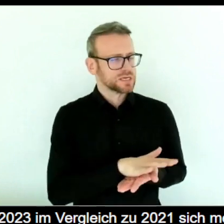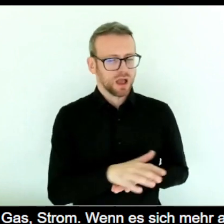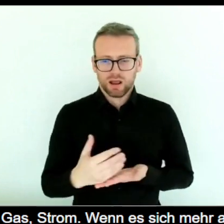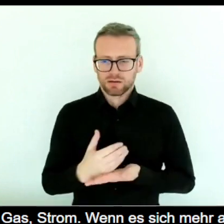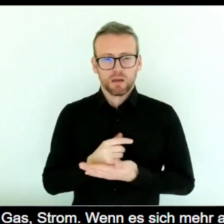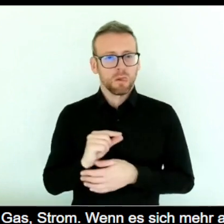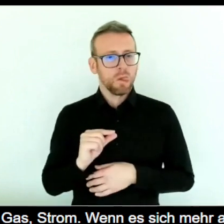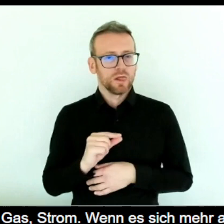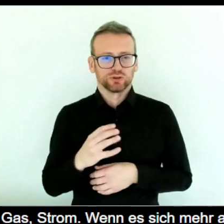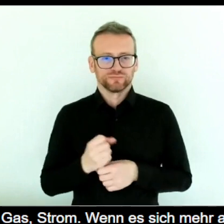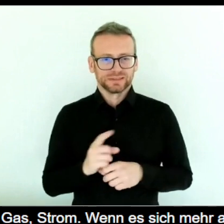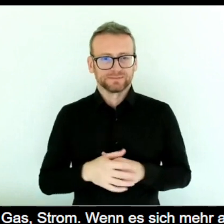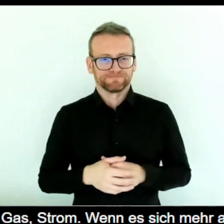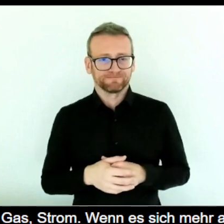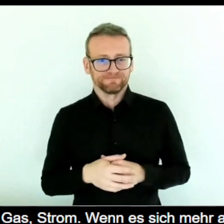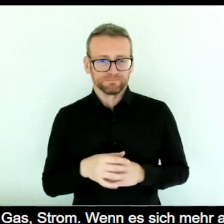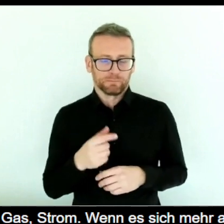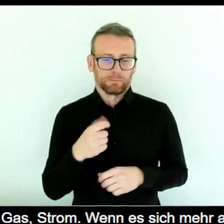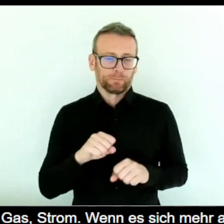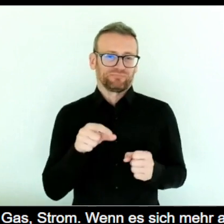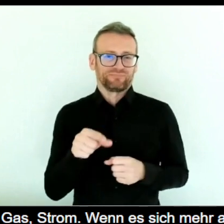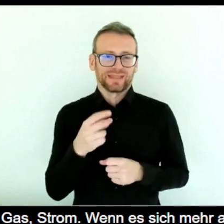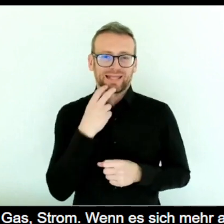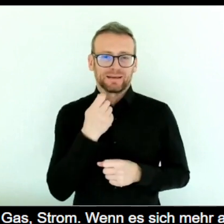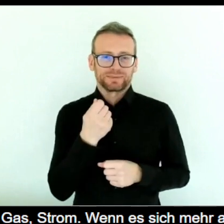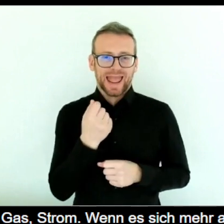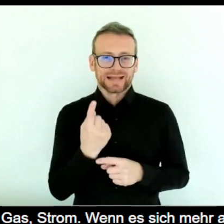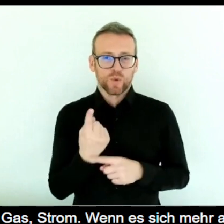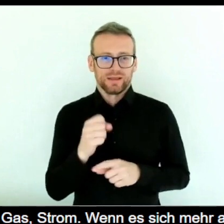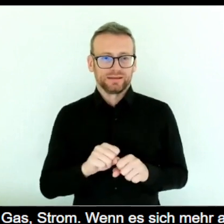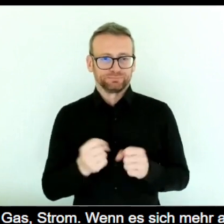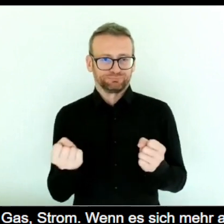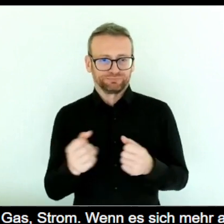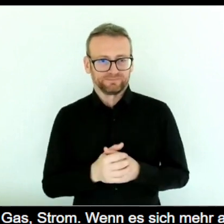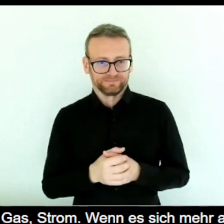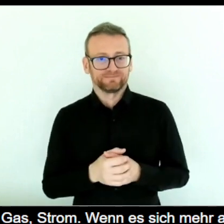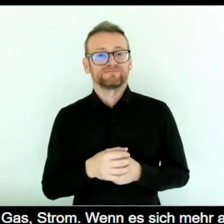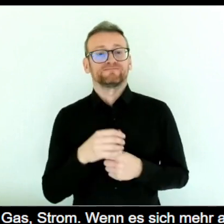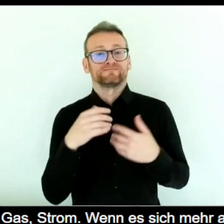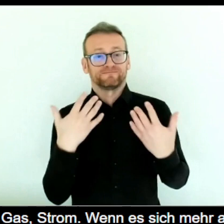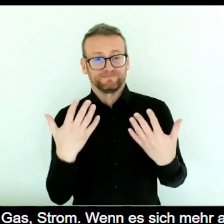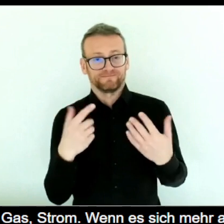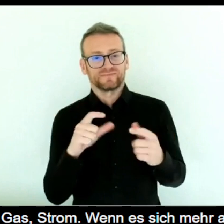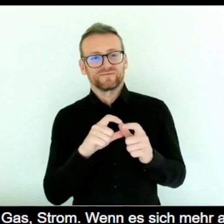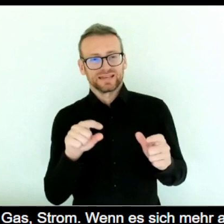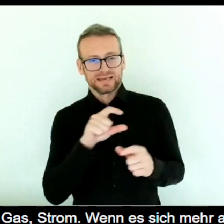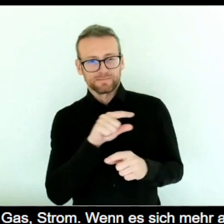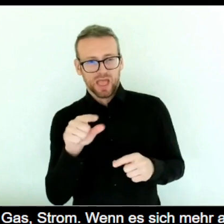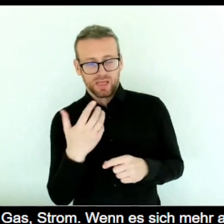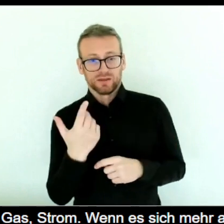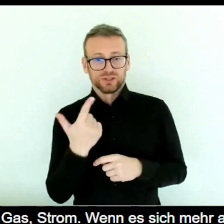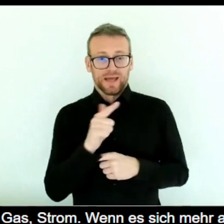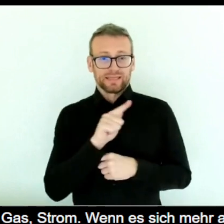die Verdoppelung hinausgeht. Und damit haben wir, glaube ich, ein sehr griffiges Programm, das sehr gezielt Härtefälle